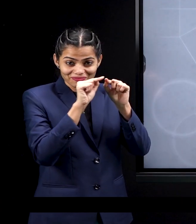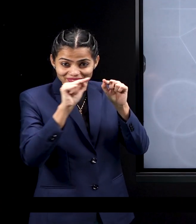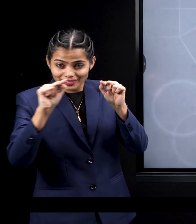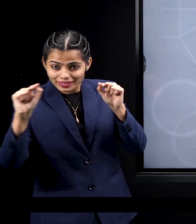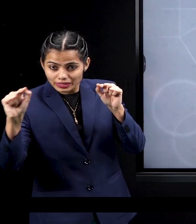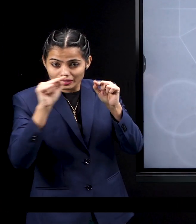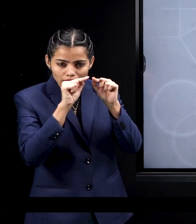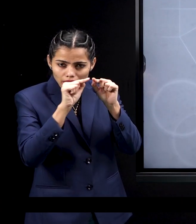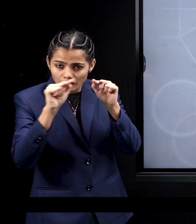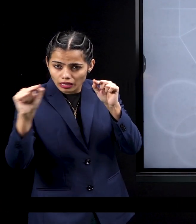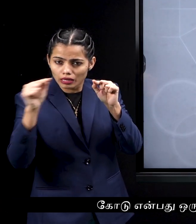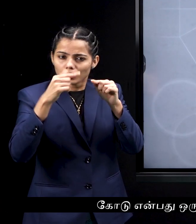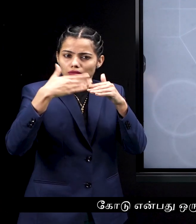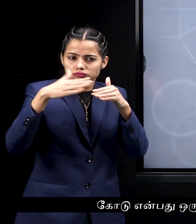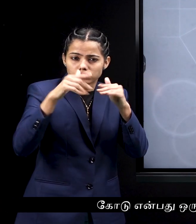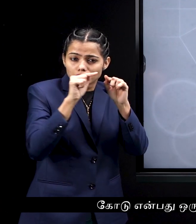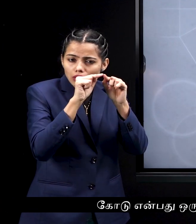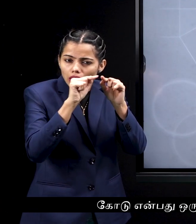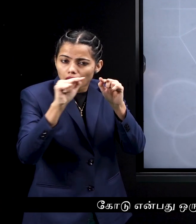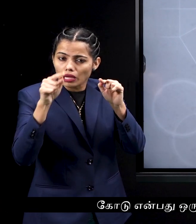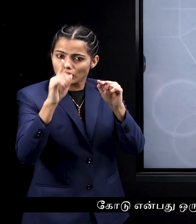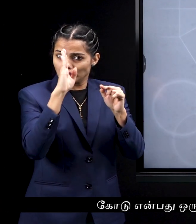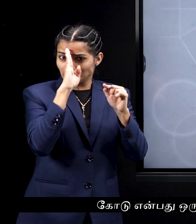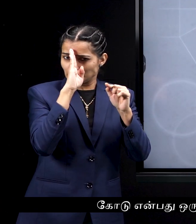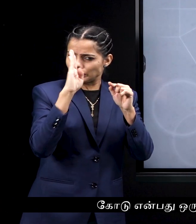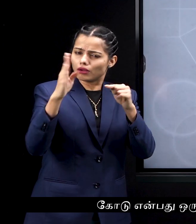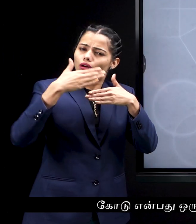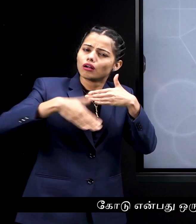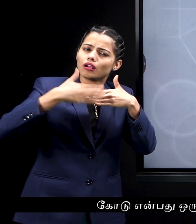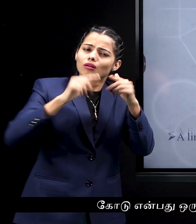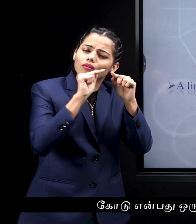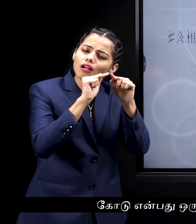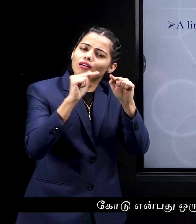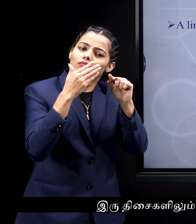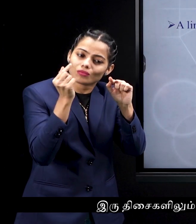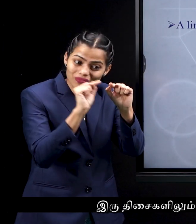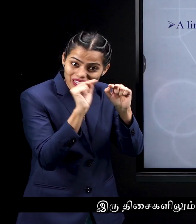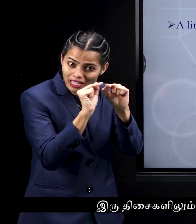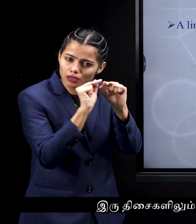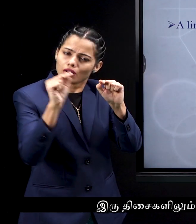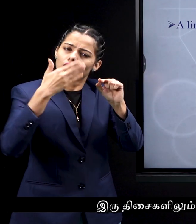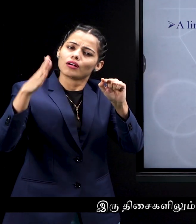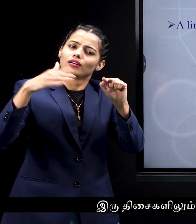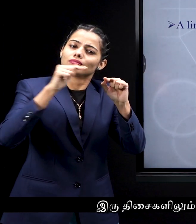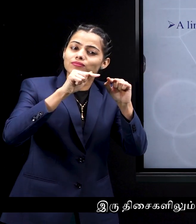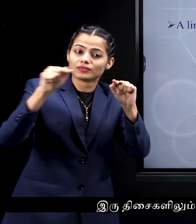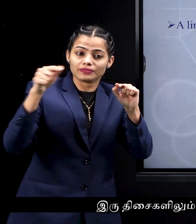கோடுகள். கோடு என்பது ஒரு பரிமாண உருவம். அது எந்த அகலமும் இல்லாமல் இரு